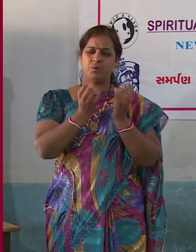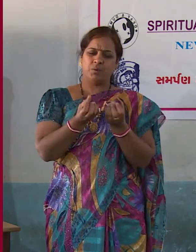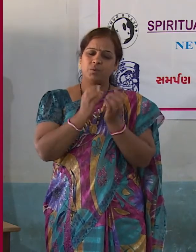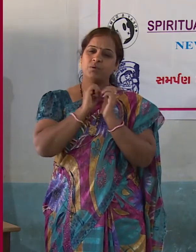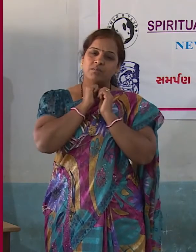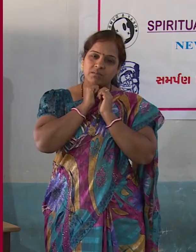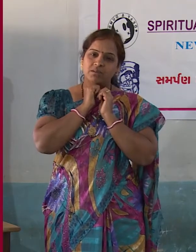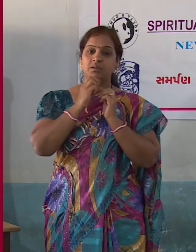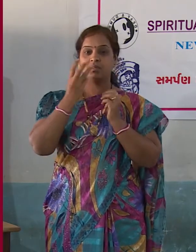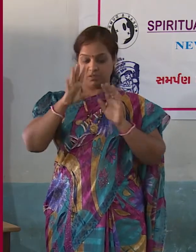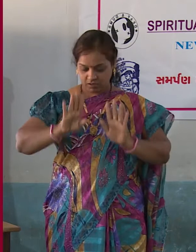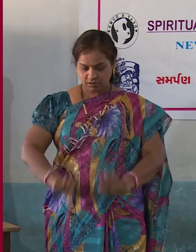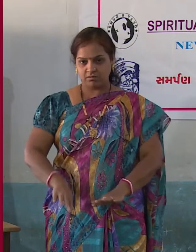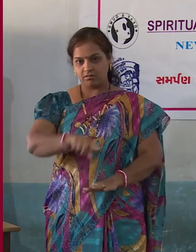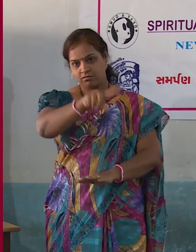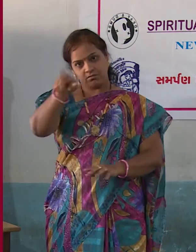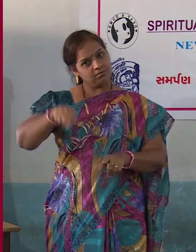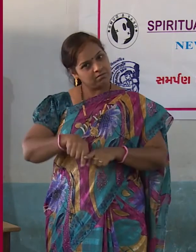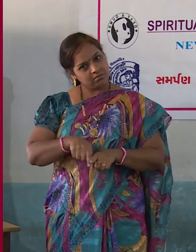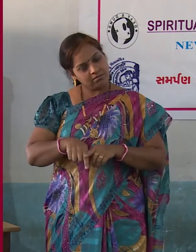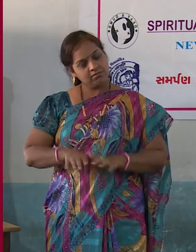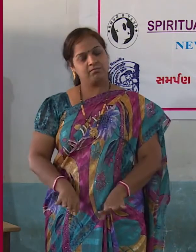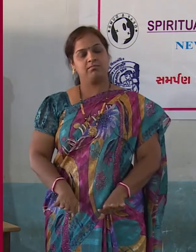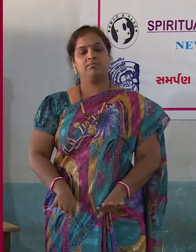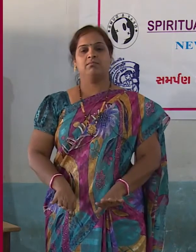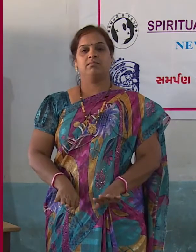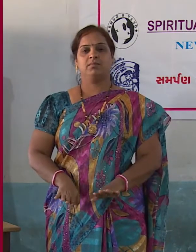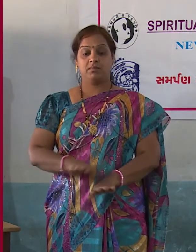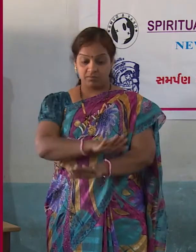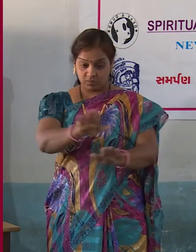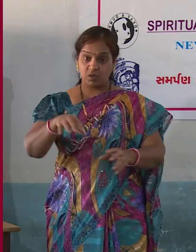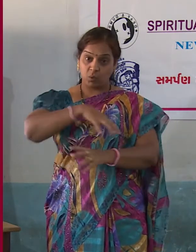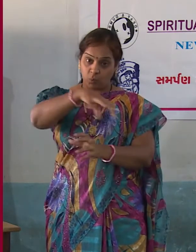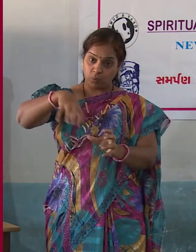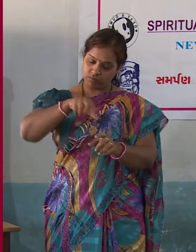एक सृष्टि रूपी घड़ी का चित्र दिखाया है।